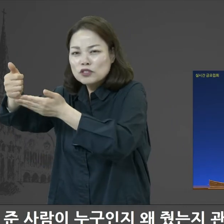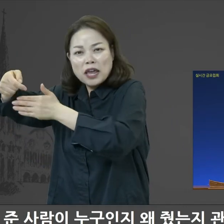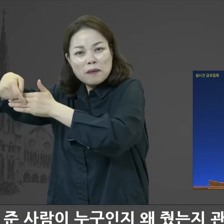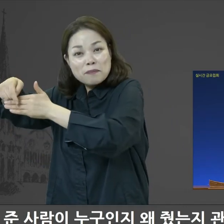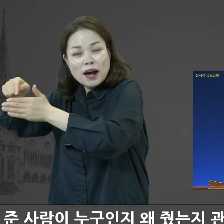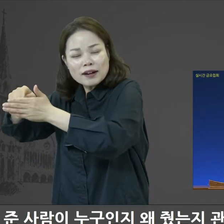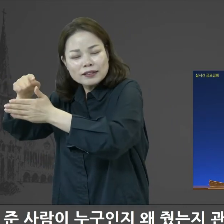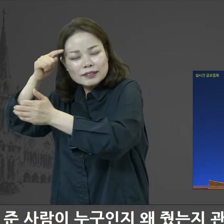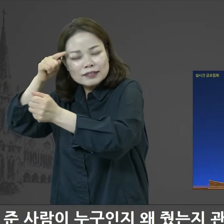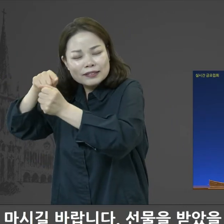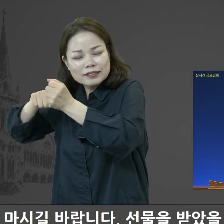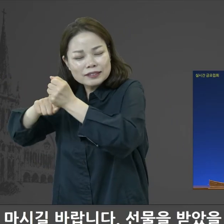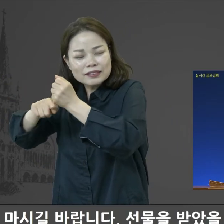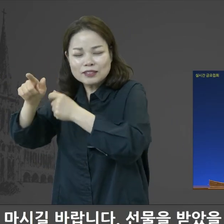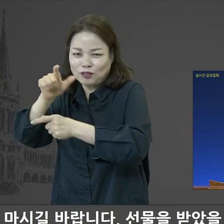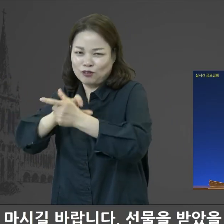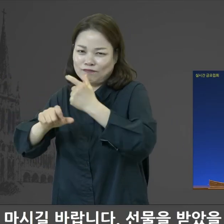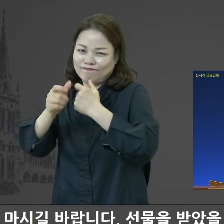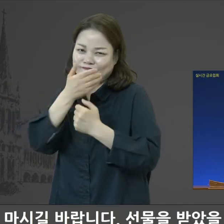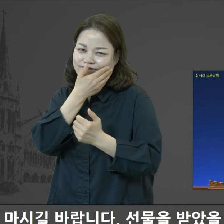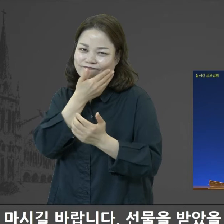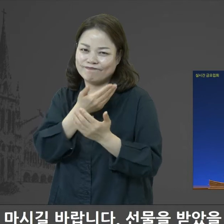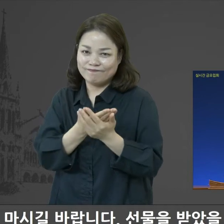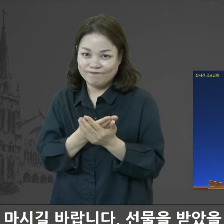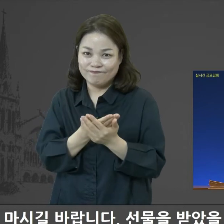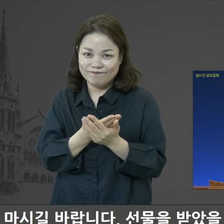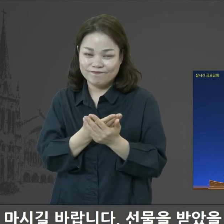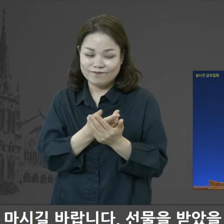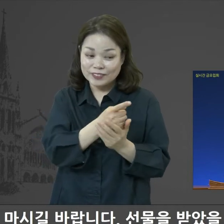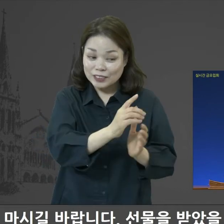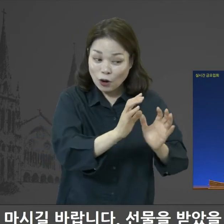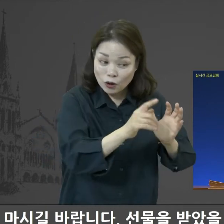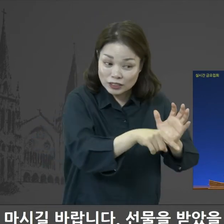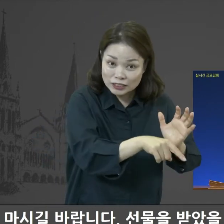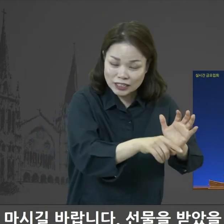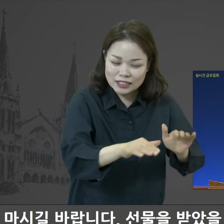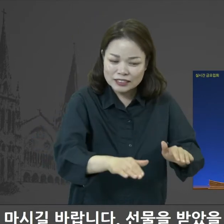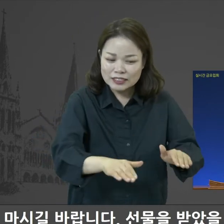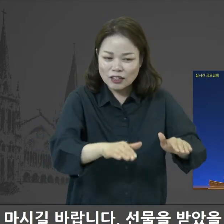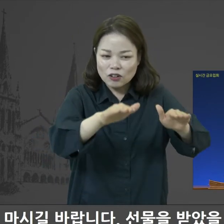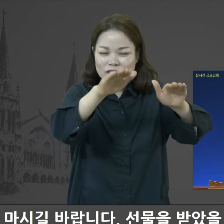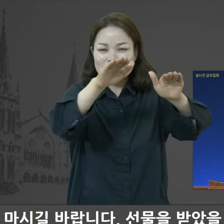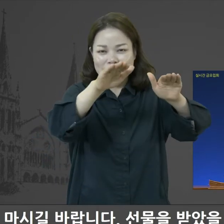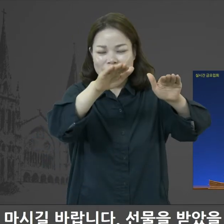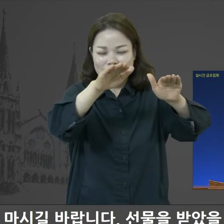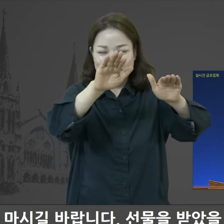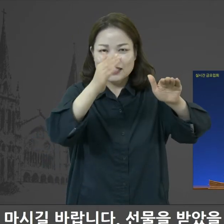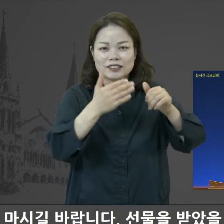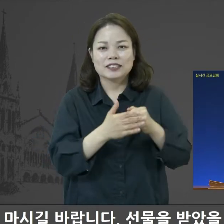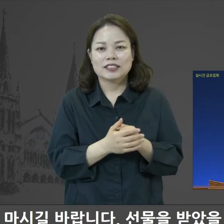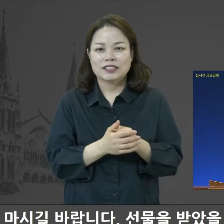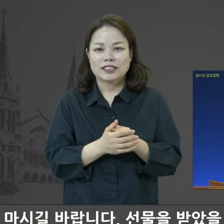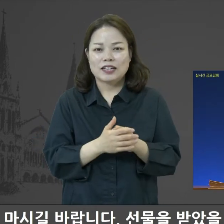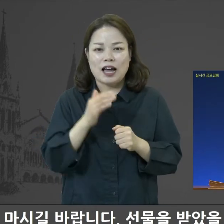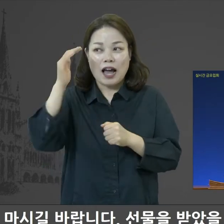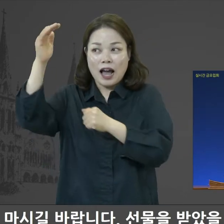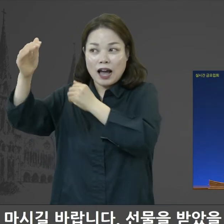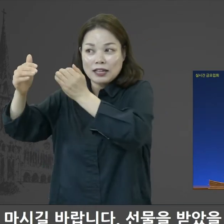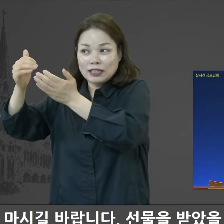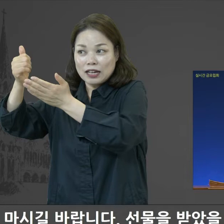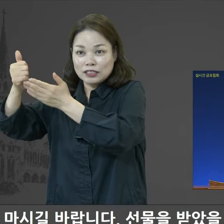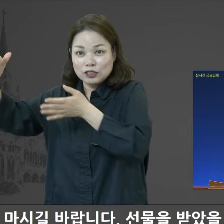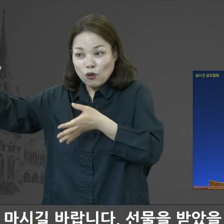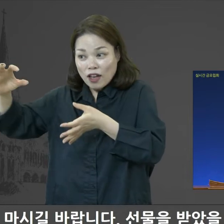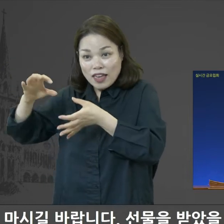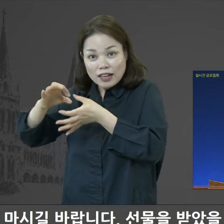마음과 뜻이 더 중요한 거죠. 그렇게 될 때 어린아이에서 성인이 되어지는 겁니다. 하나님과의 관계도